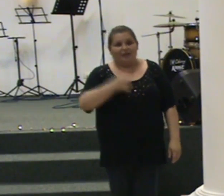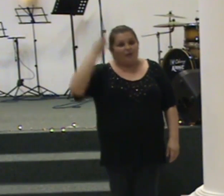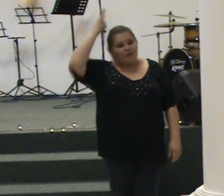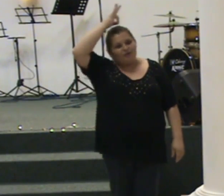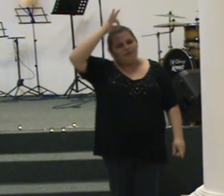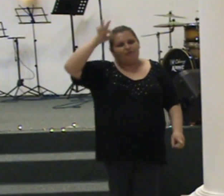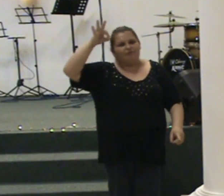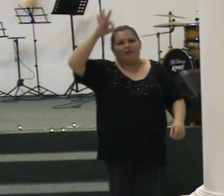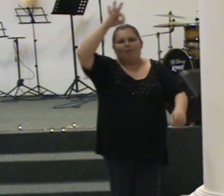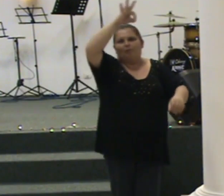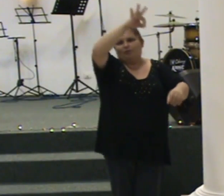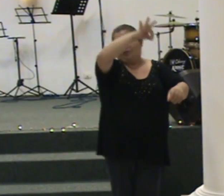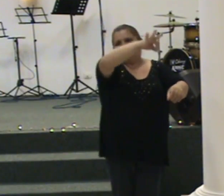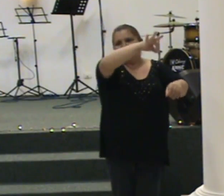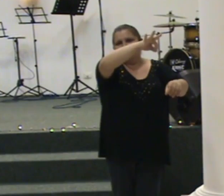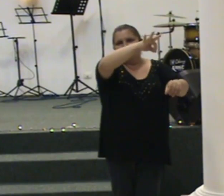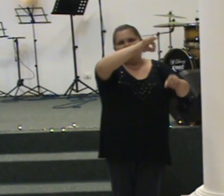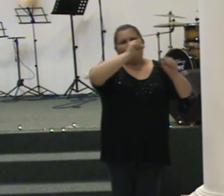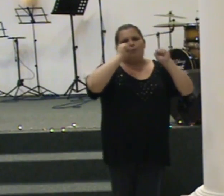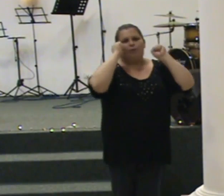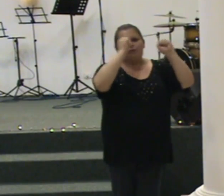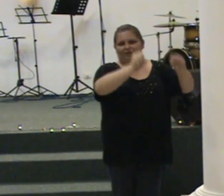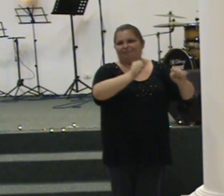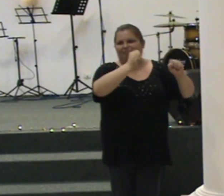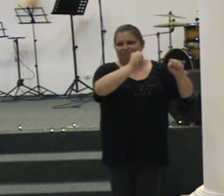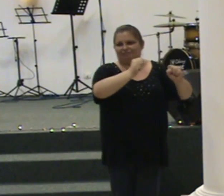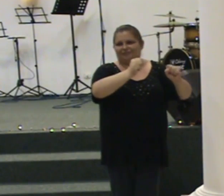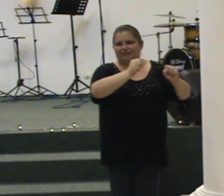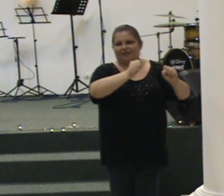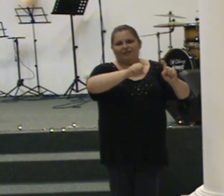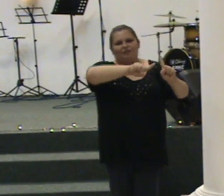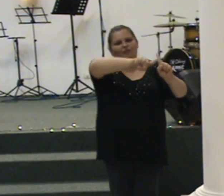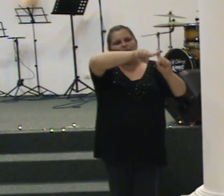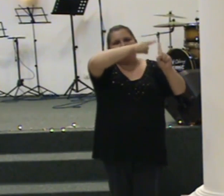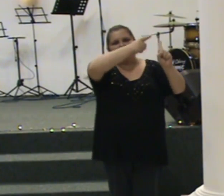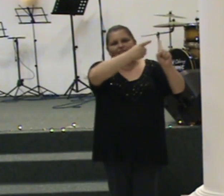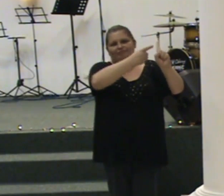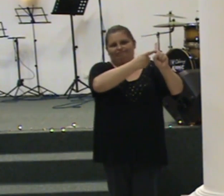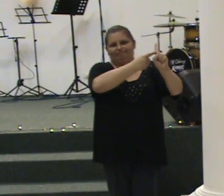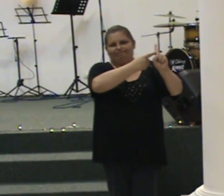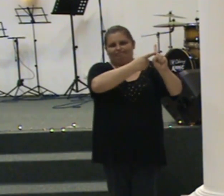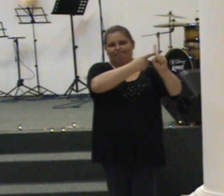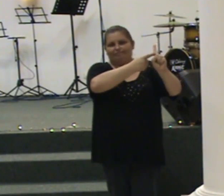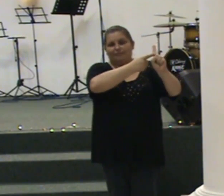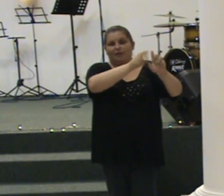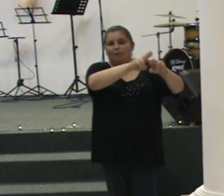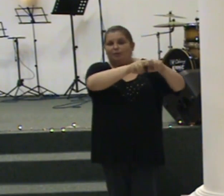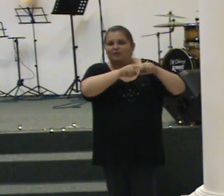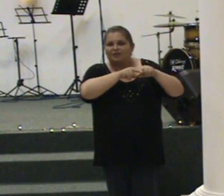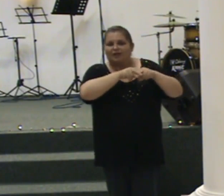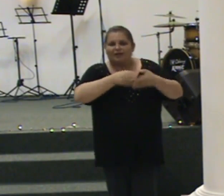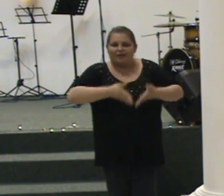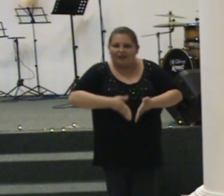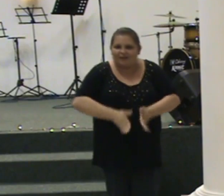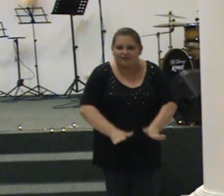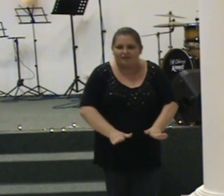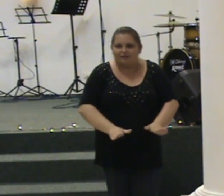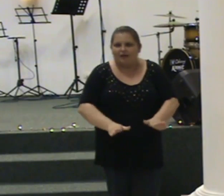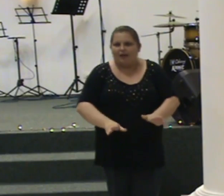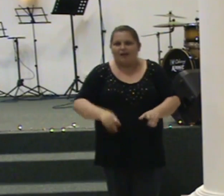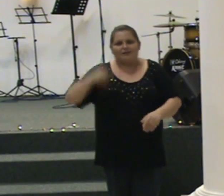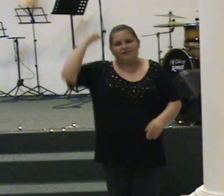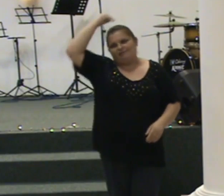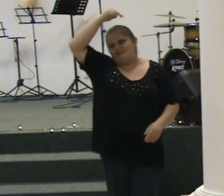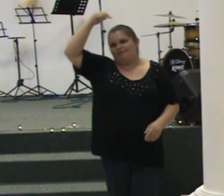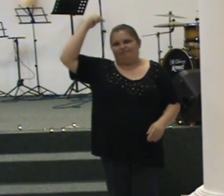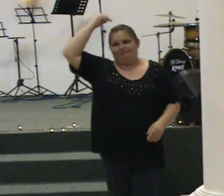Santo virá sobre ti, e o poder do Altíssimo te descobrirá a sua sombra. Por isso aquele que nascerá será santo e